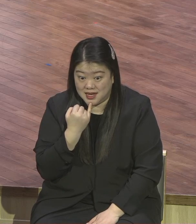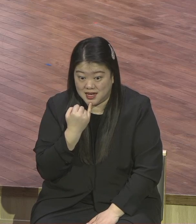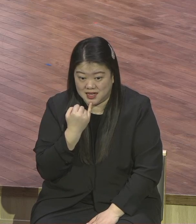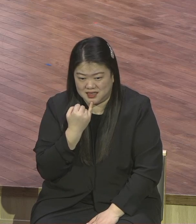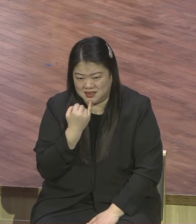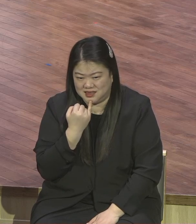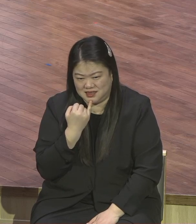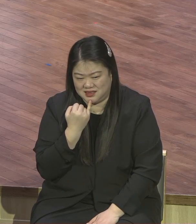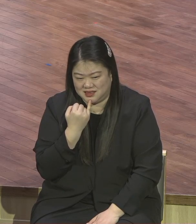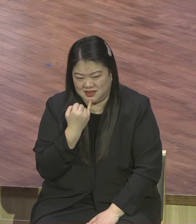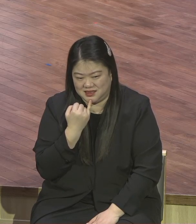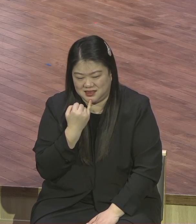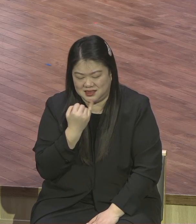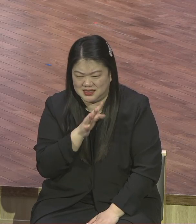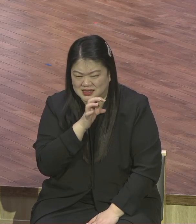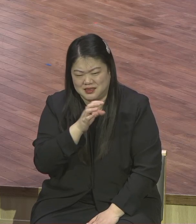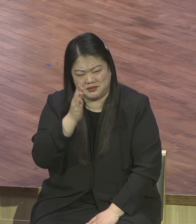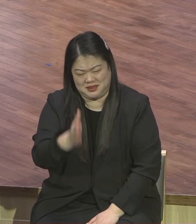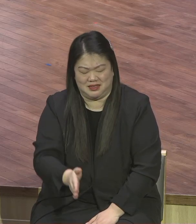그걸 하지 마시기 바랍니다.